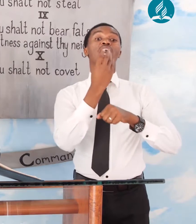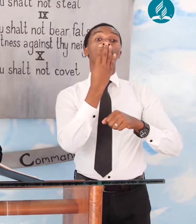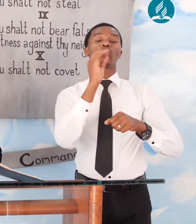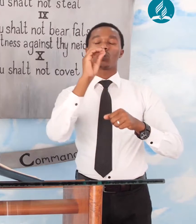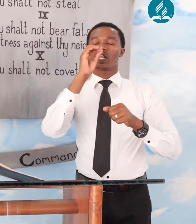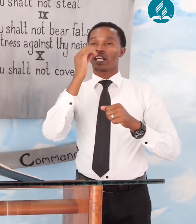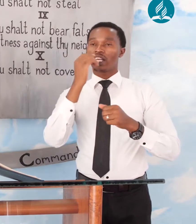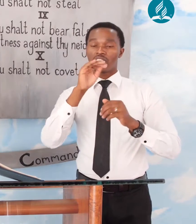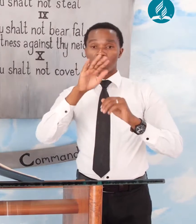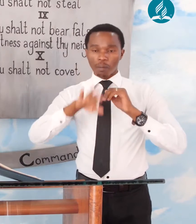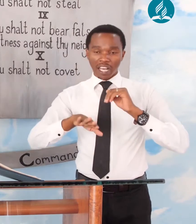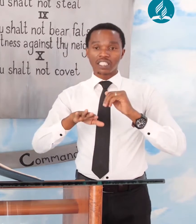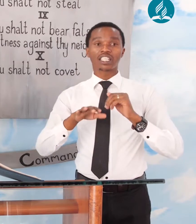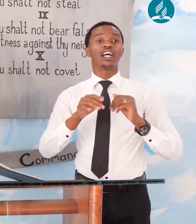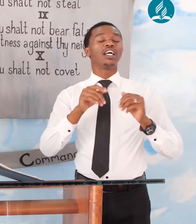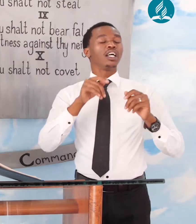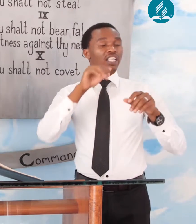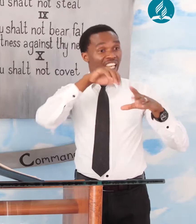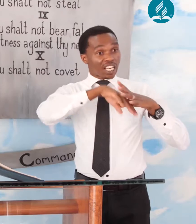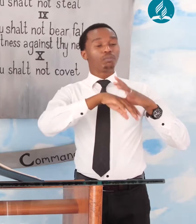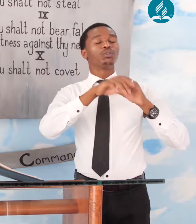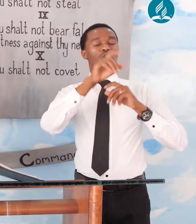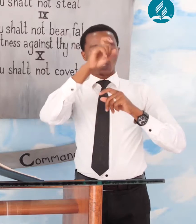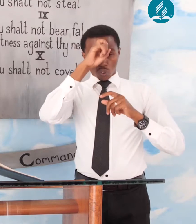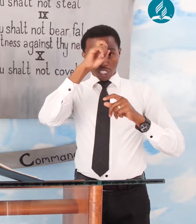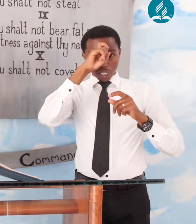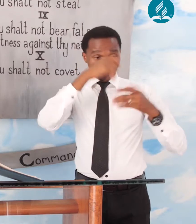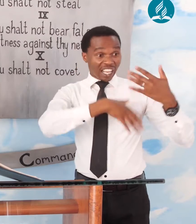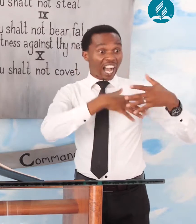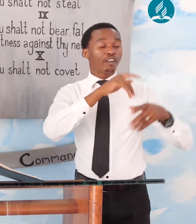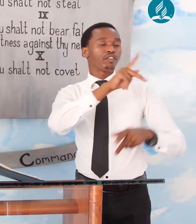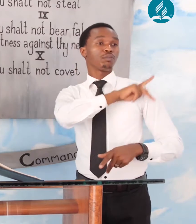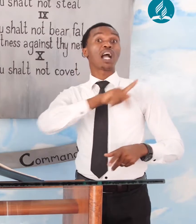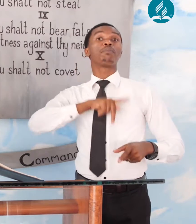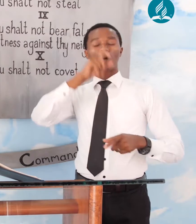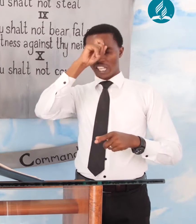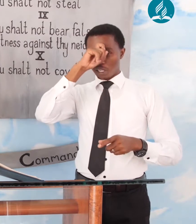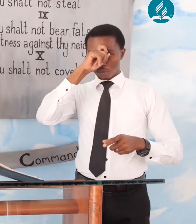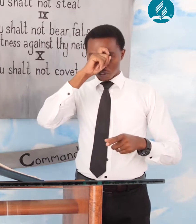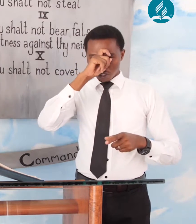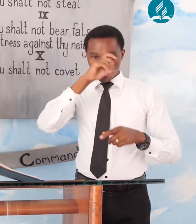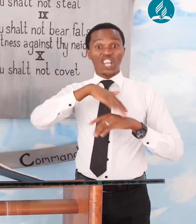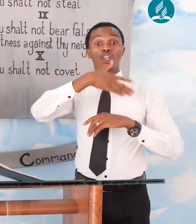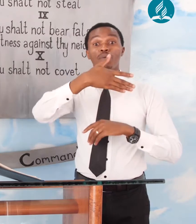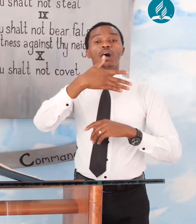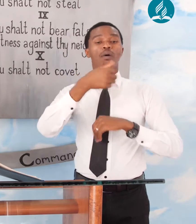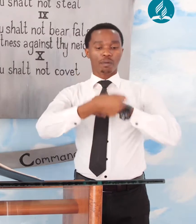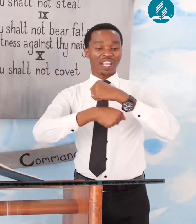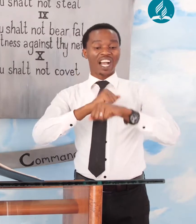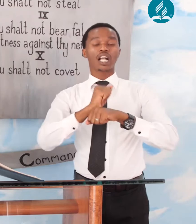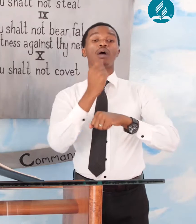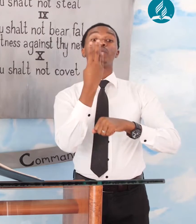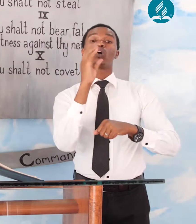ari igikomangoma cy'igihugu cy'igihangange mu gihe cyacyo. Myaka 40 yakurikiyeho yari